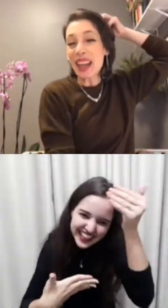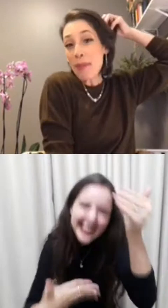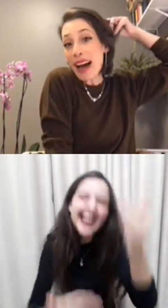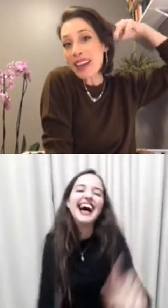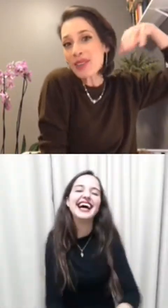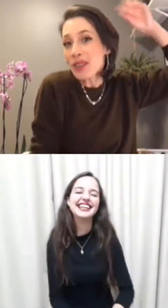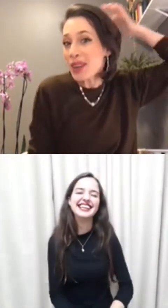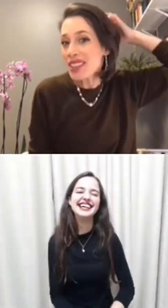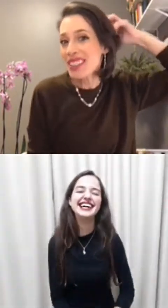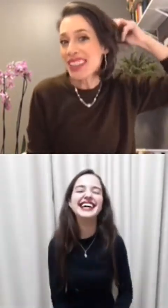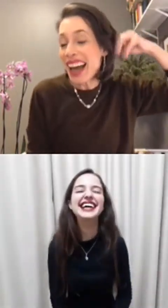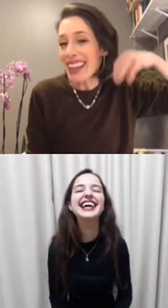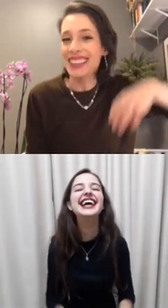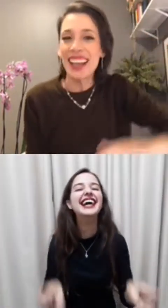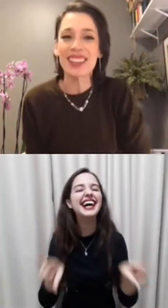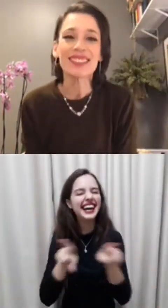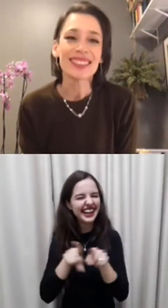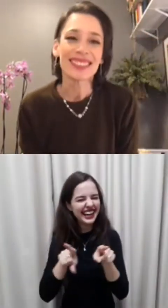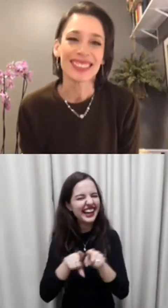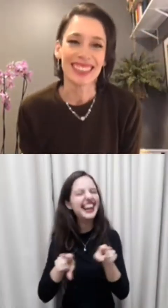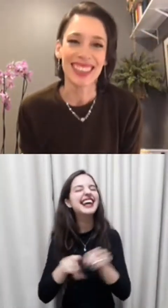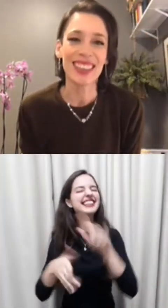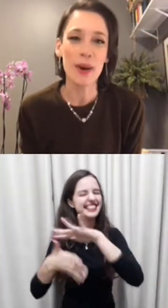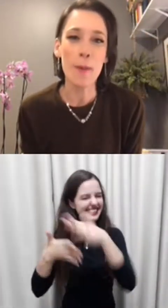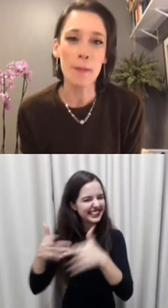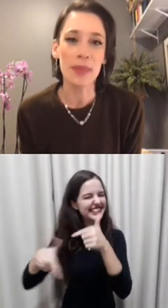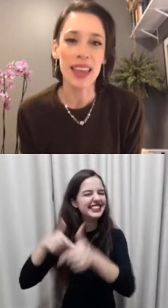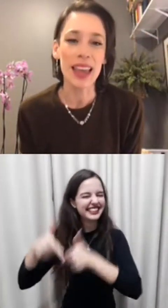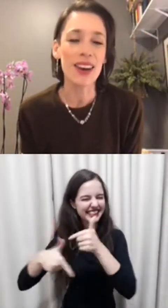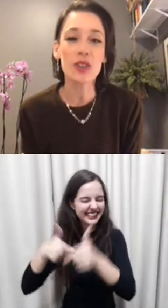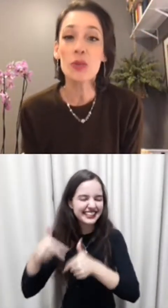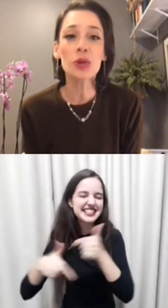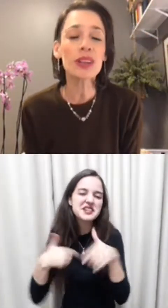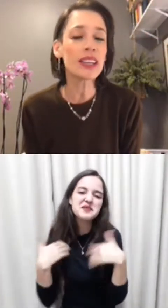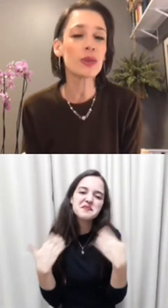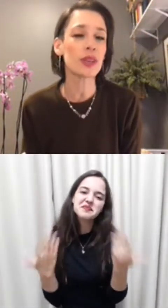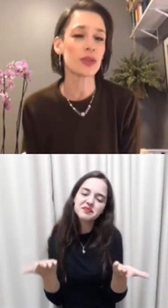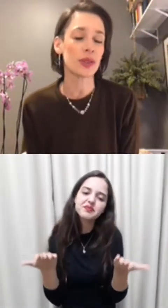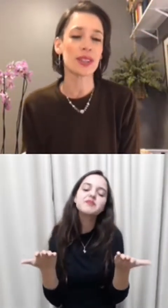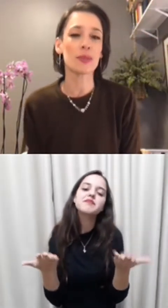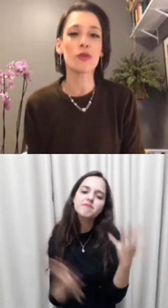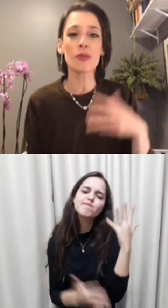E trabalha com língua de sinais, né? Então, eu acho muito lindo isso, esse movimento,